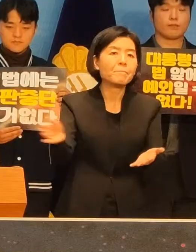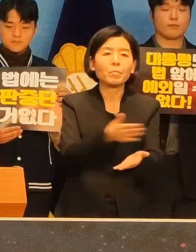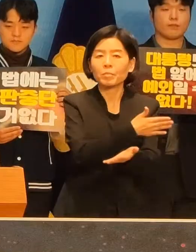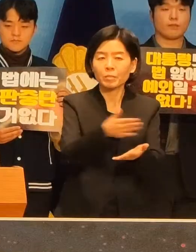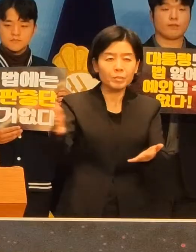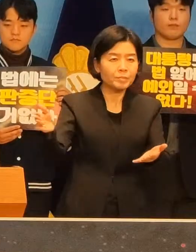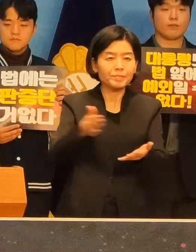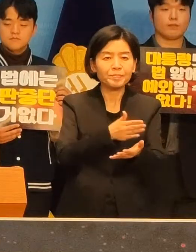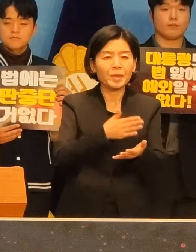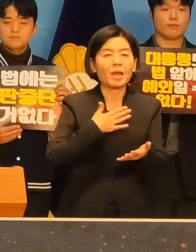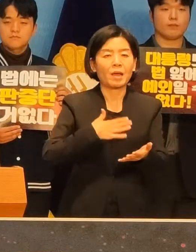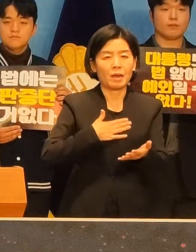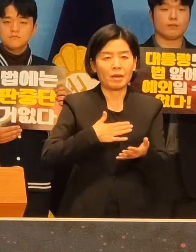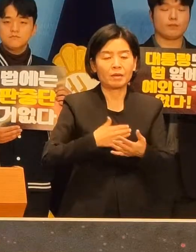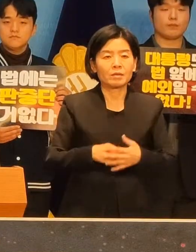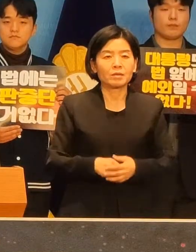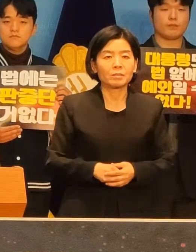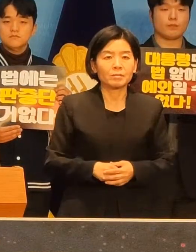것을 잘 알고 있습니다.